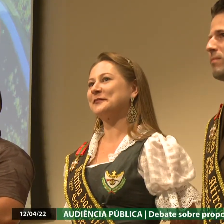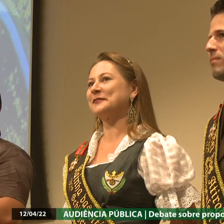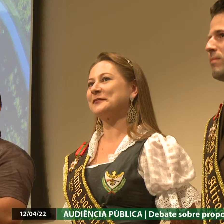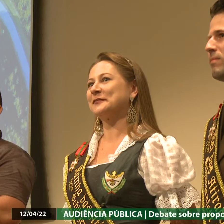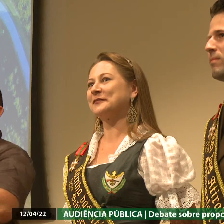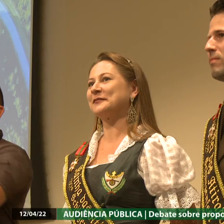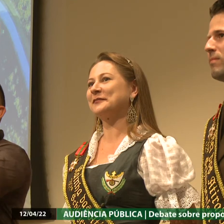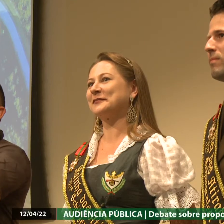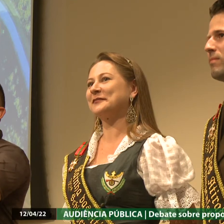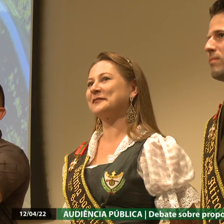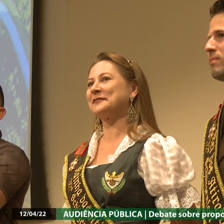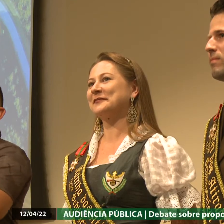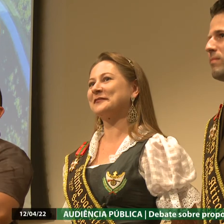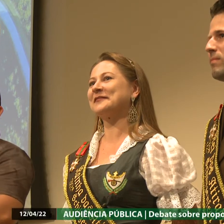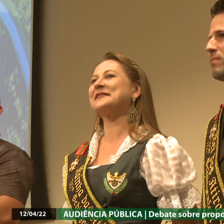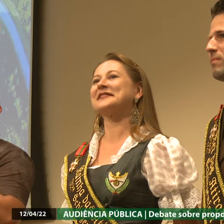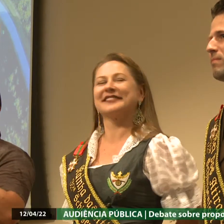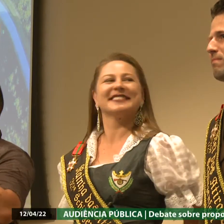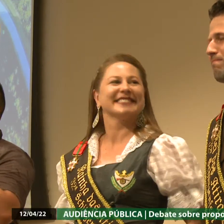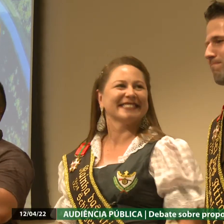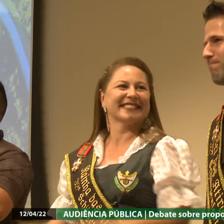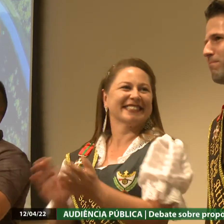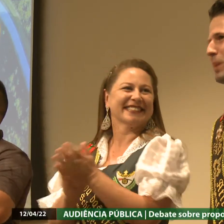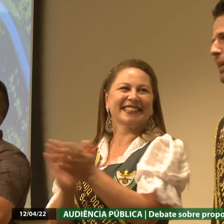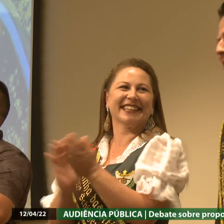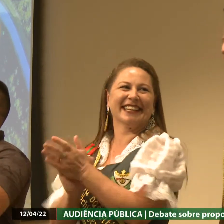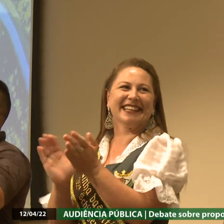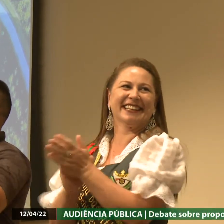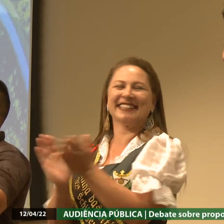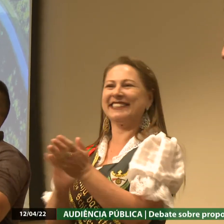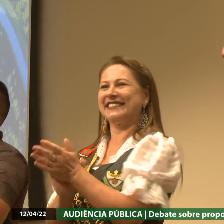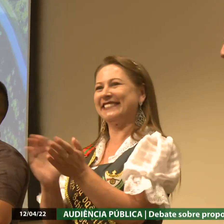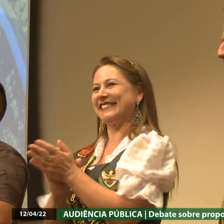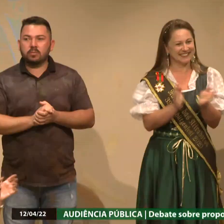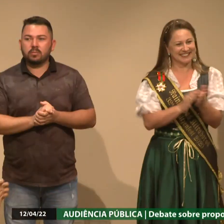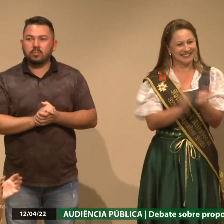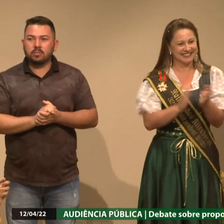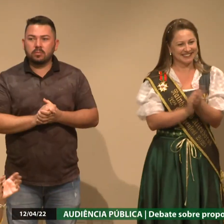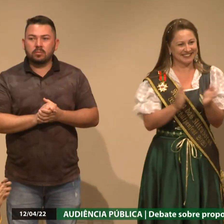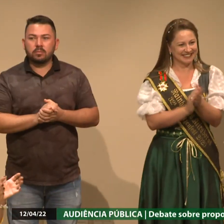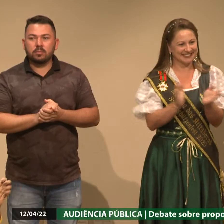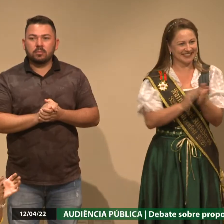Catarinense nos jogos abertos Santa Catarina Parabéns Tiago a